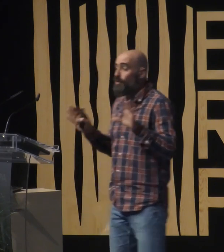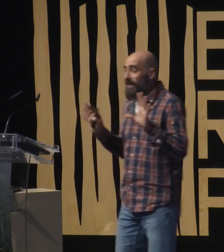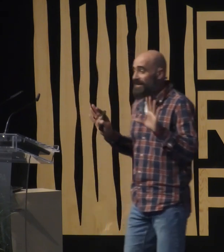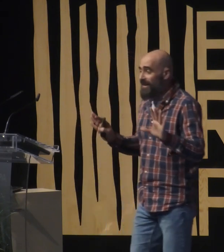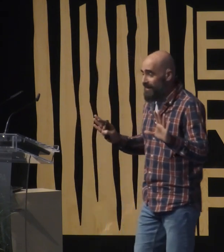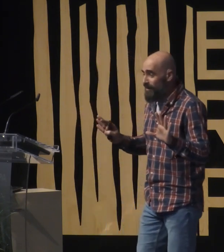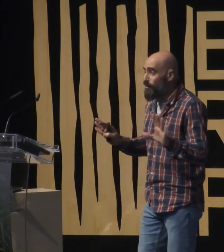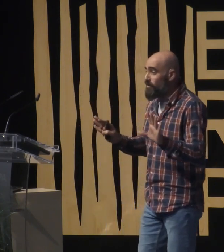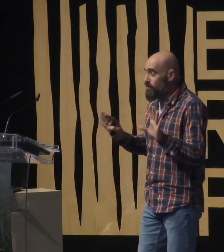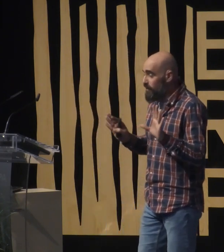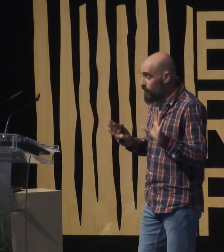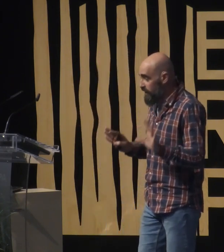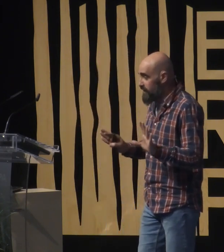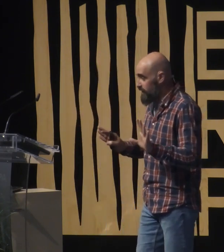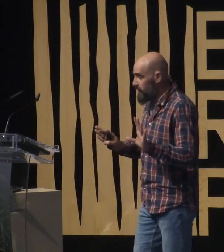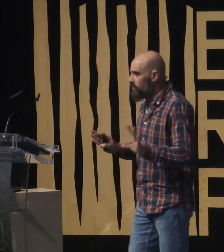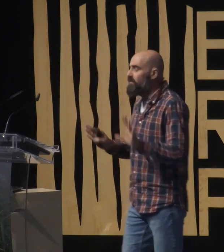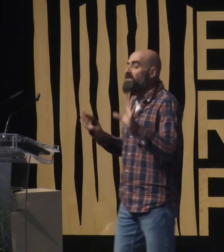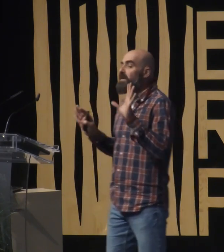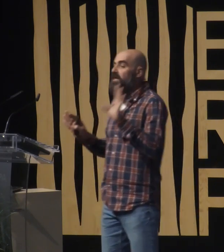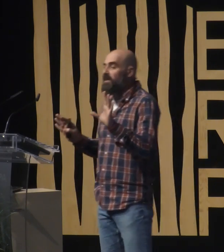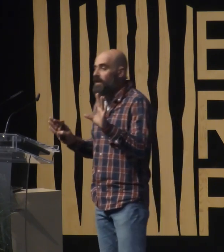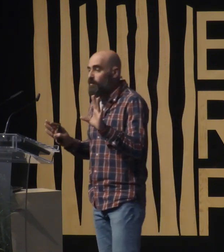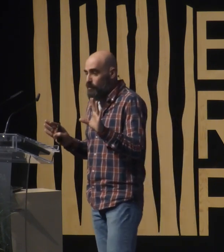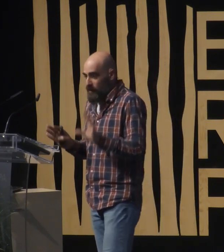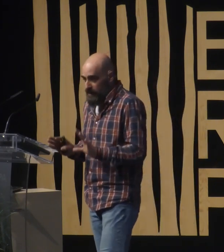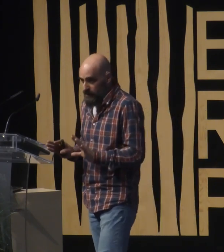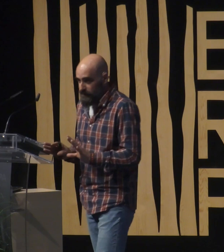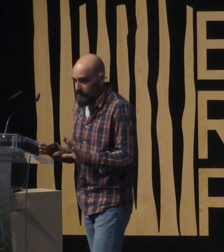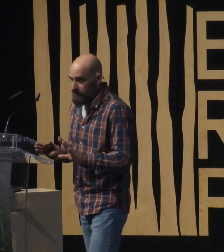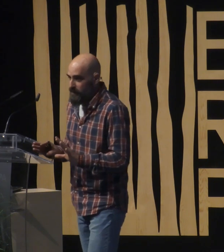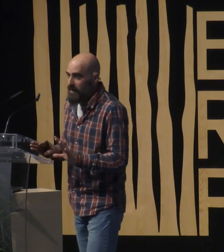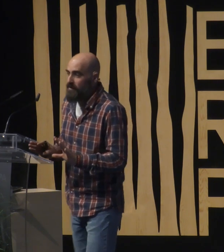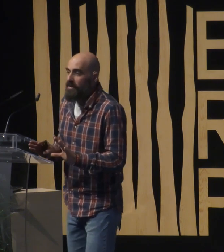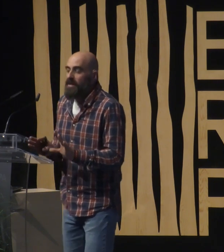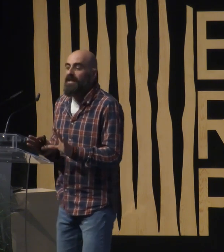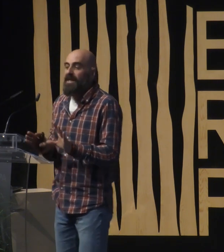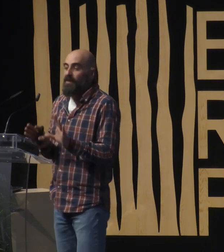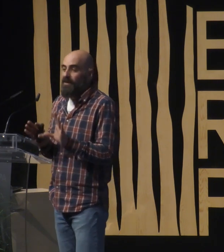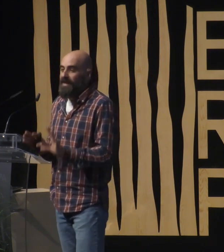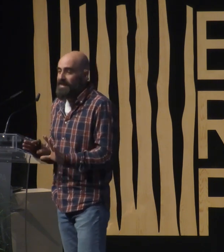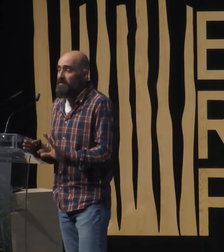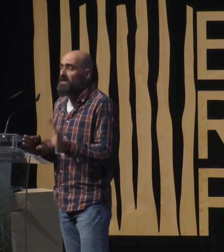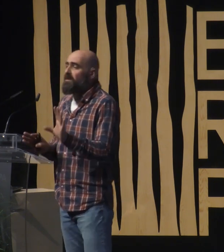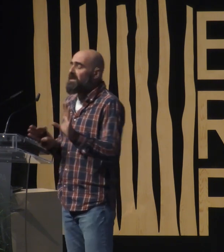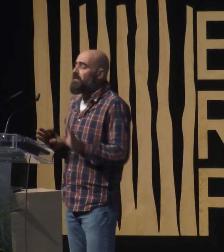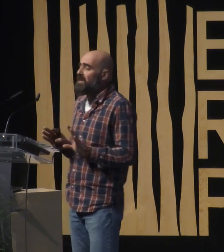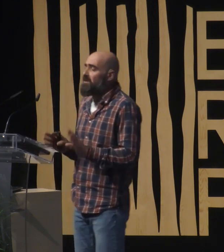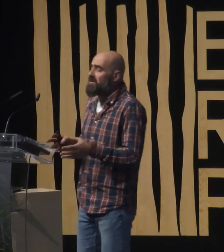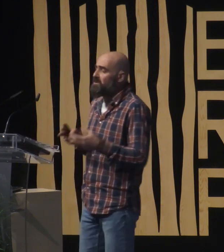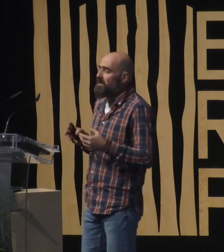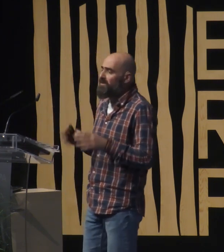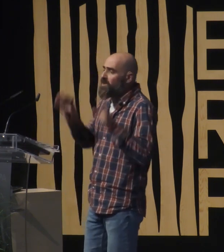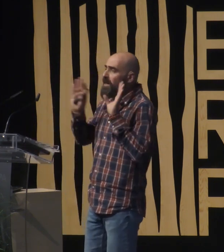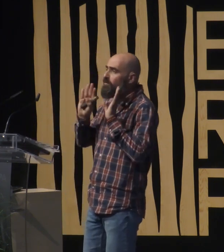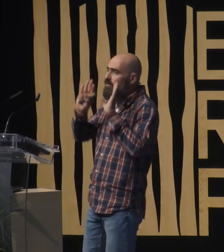con lo que castigas, que luego lo tienes que sufrir tú en casa. Todo el fin de semana castigado, tú con él. ¿Me explico? Es decir, y aguántalo en casa. ¿Por qué se va a meter en la habitación? Va a